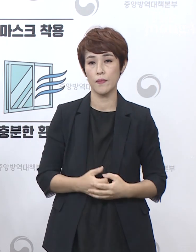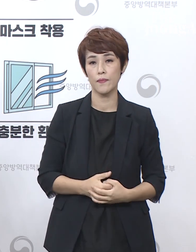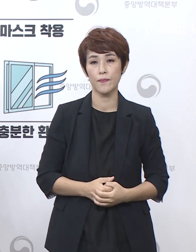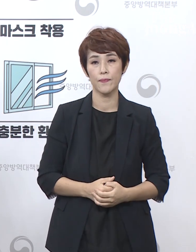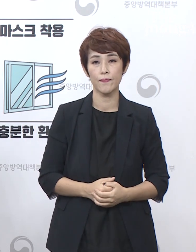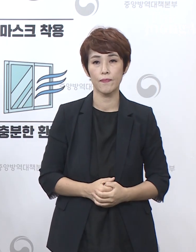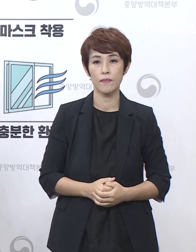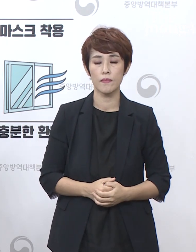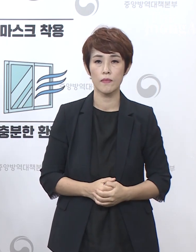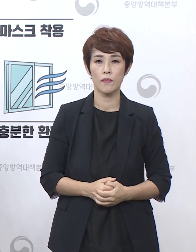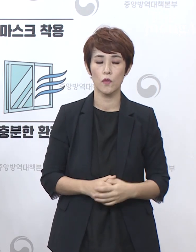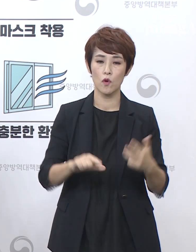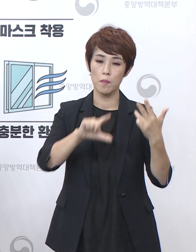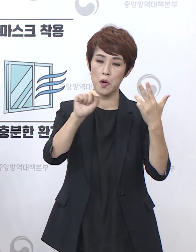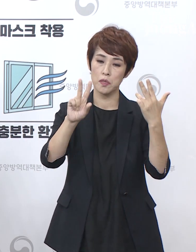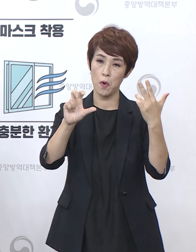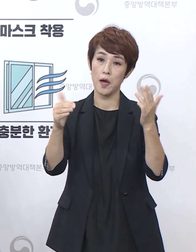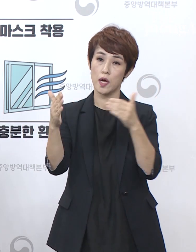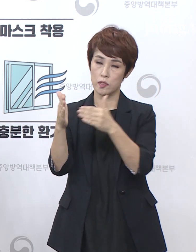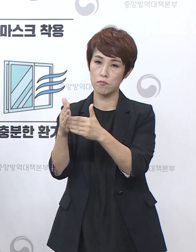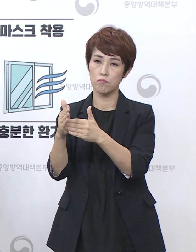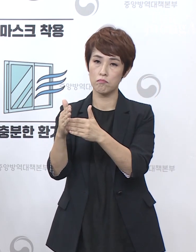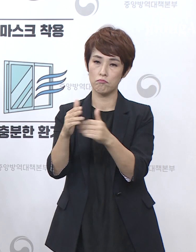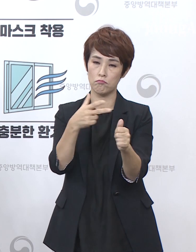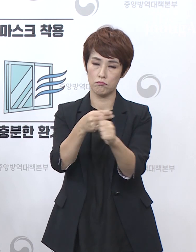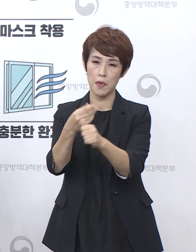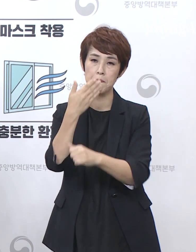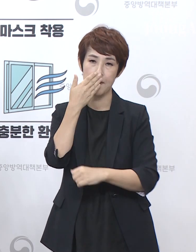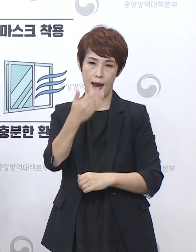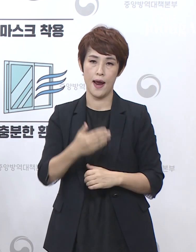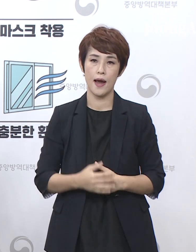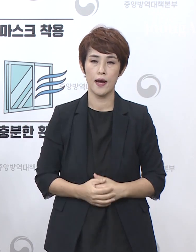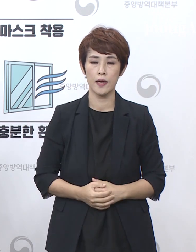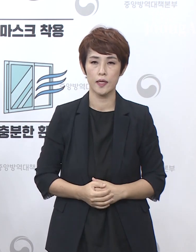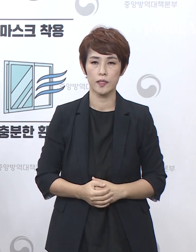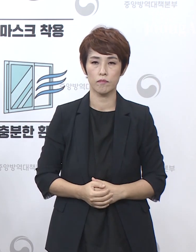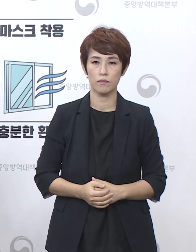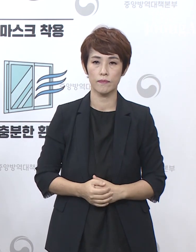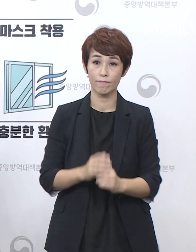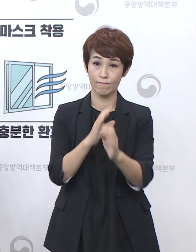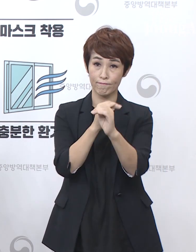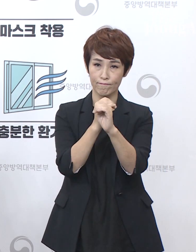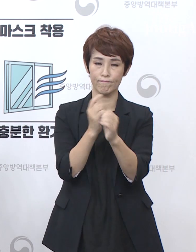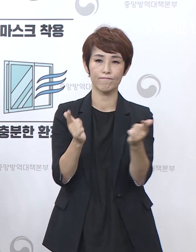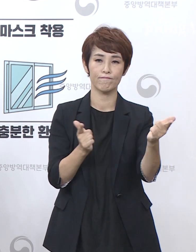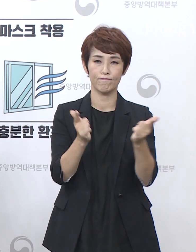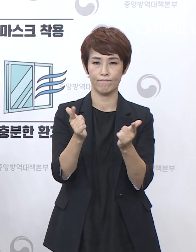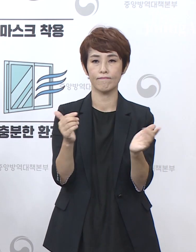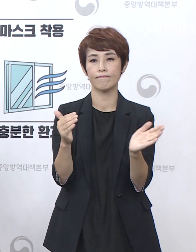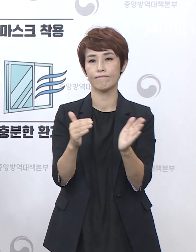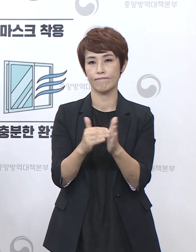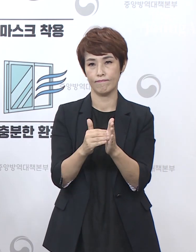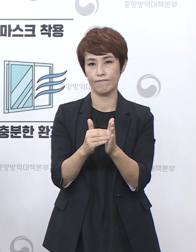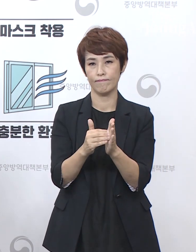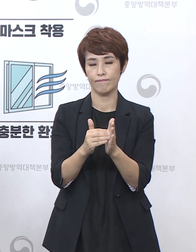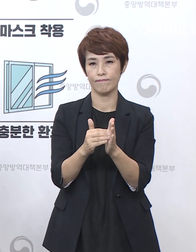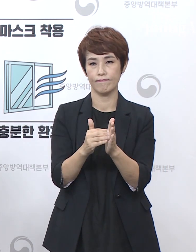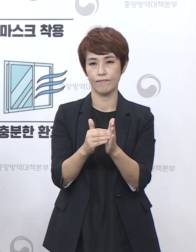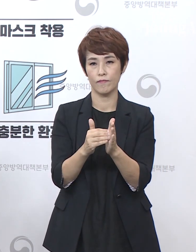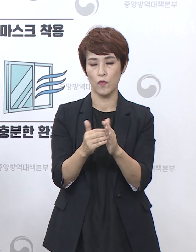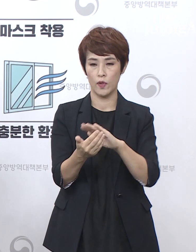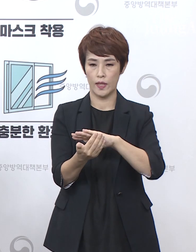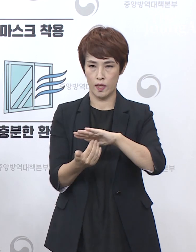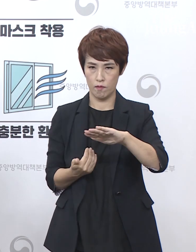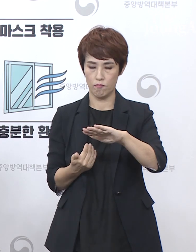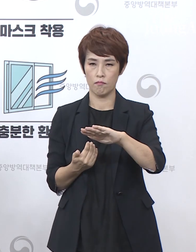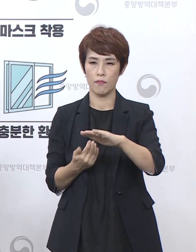원하시는 경우에는 8월 25일까지도 분산해서 접종하도록 그 접종에 대한 일정을 조정하고 다시 한번 사전